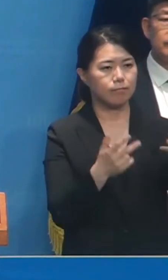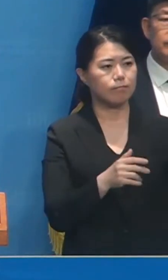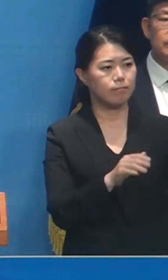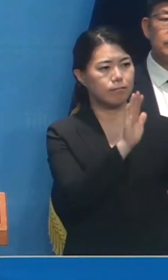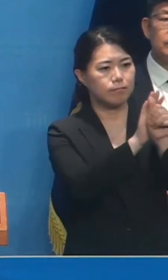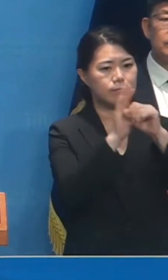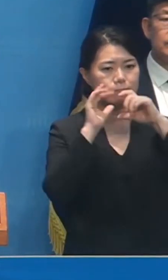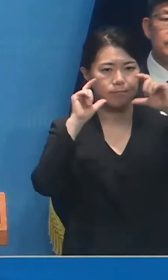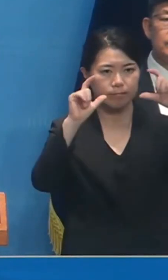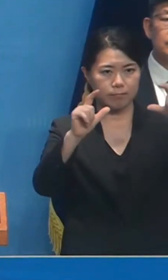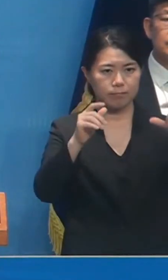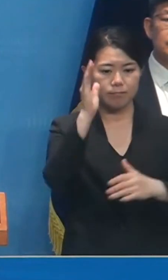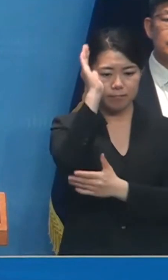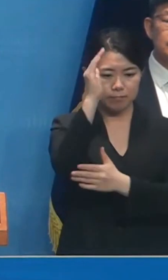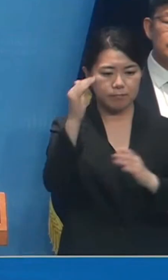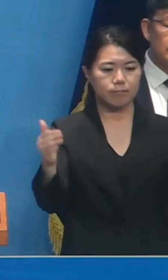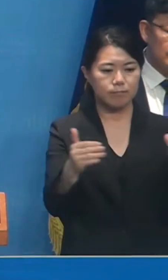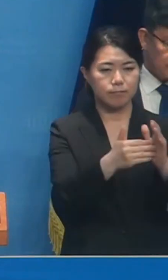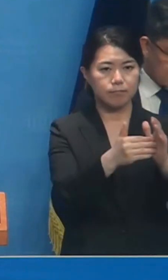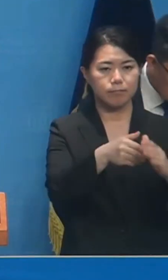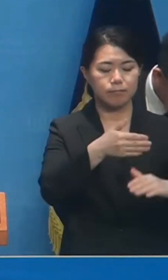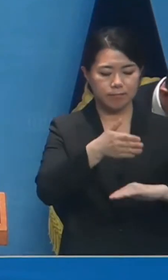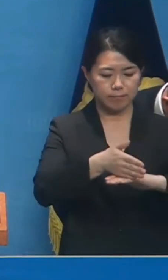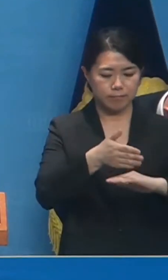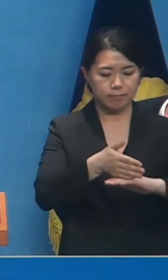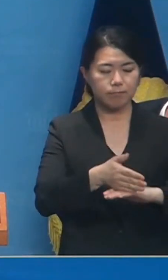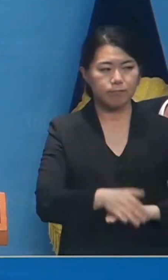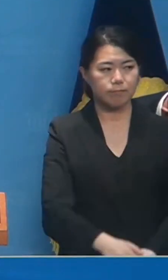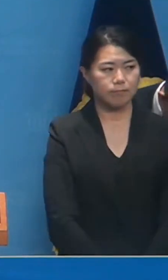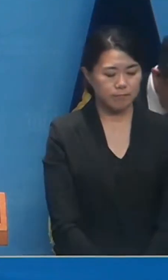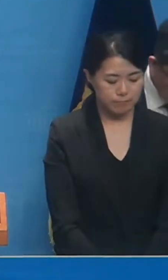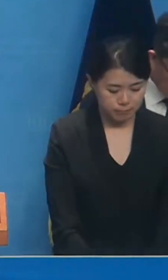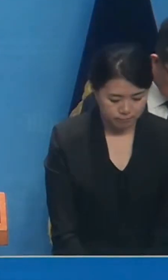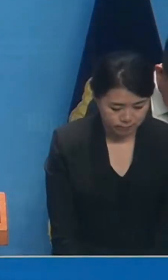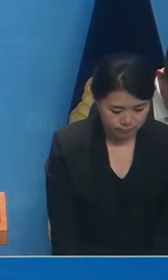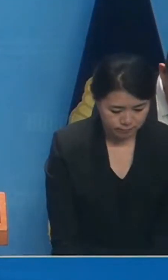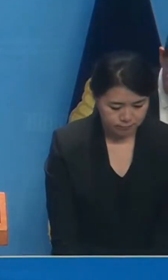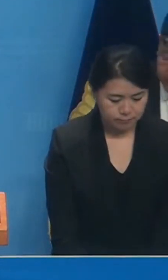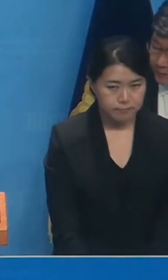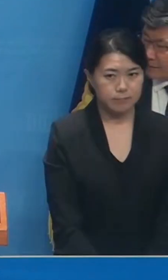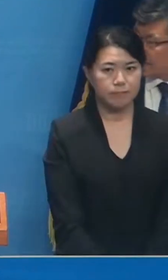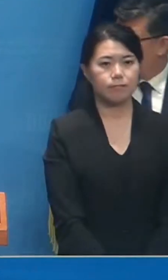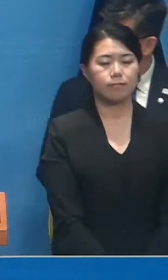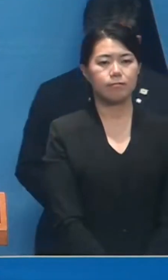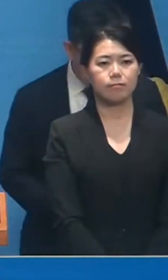후보 지지선언 기자회견을 마치겠습니다. 감사합니다.